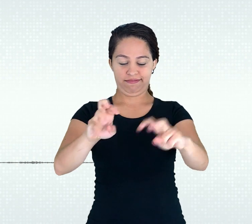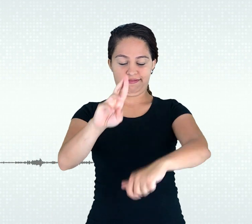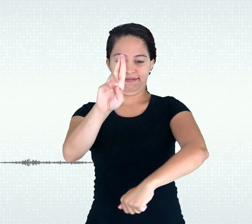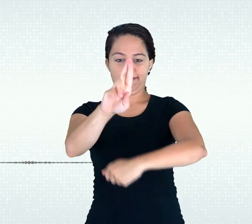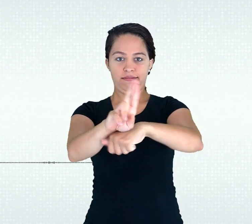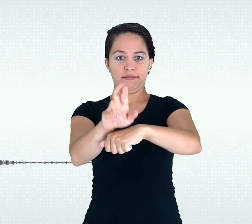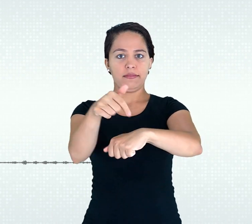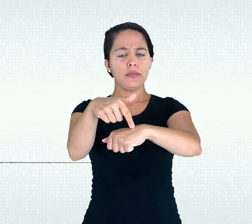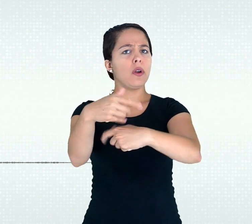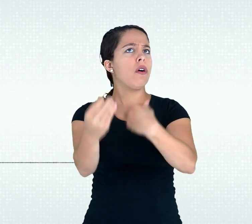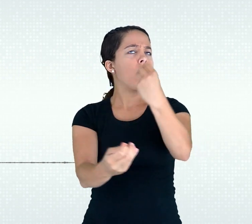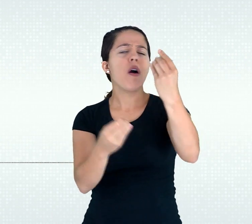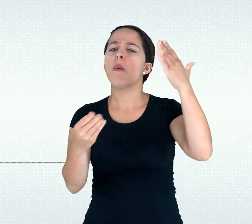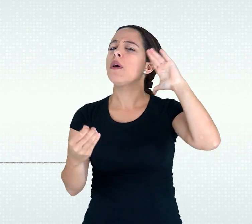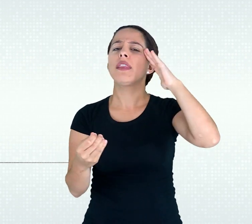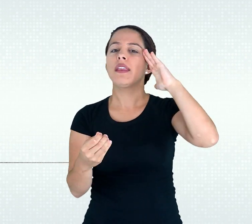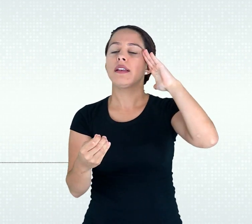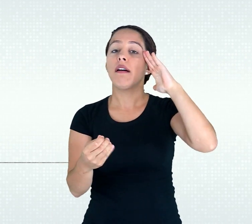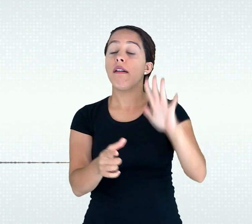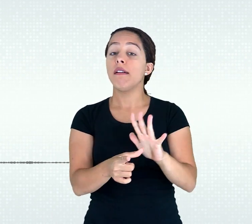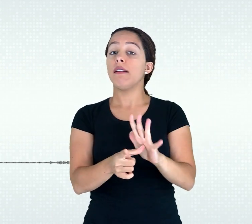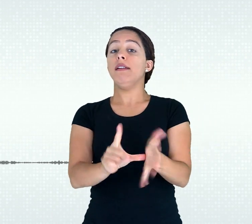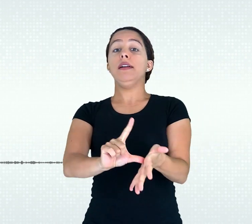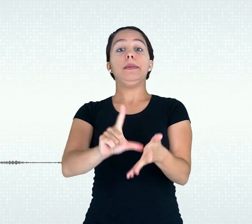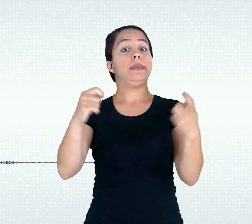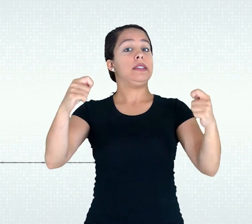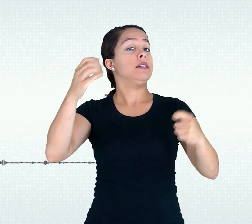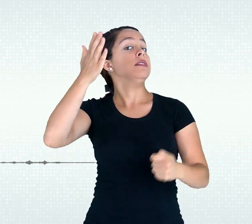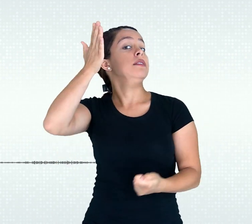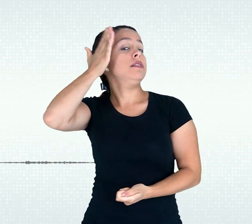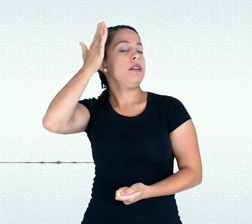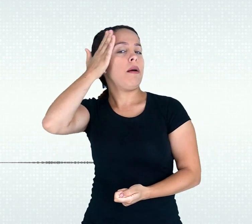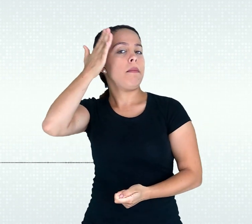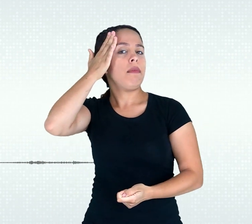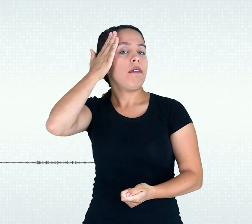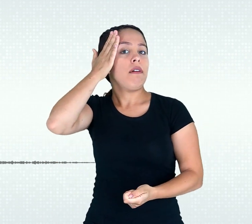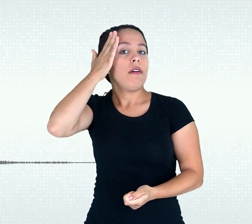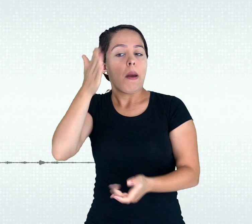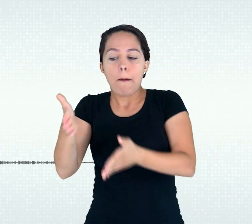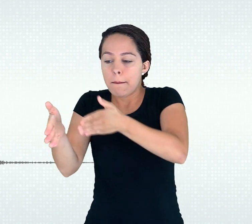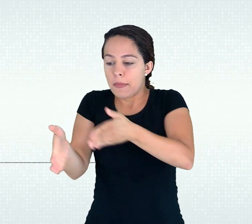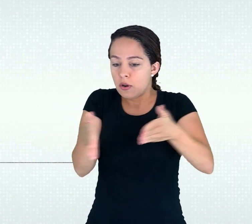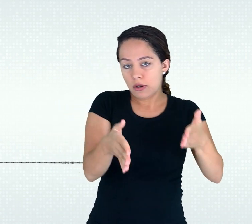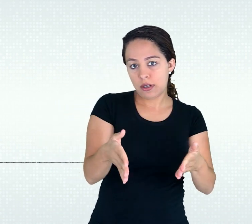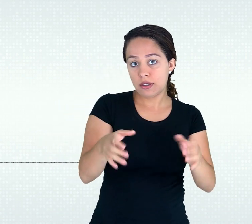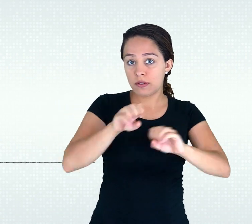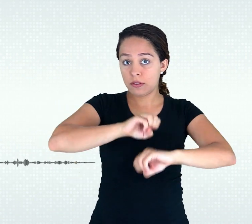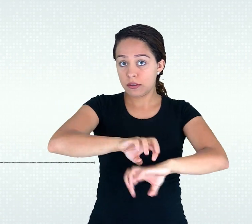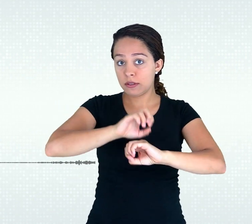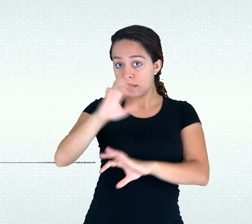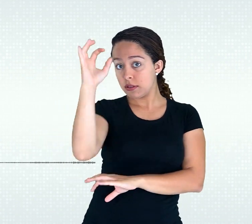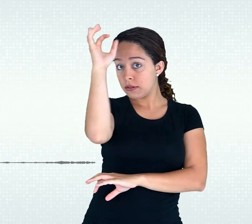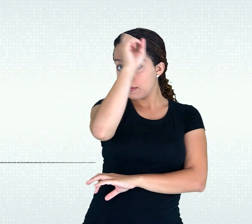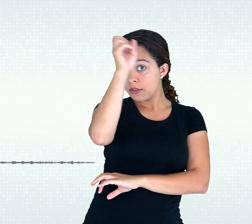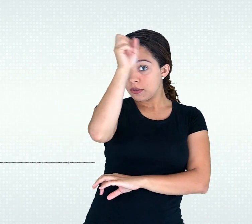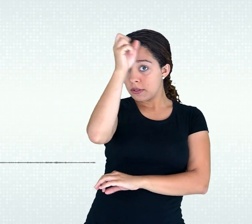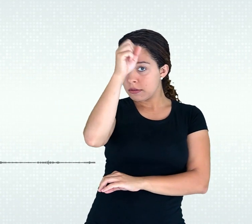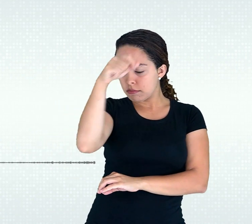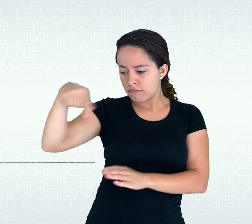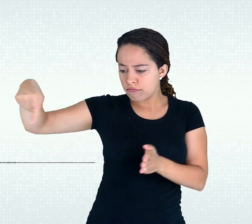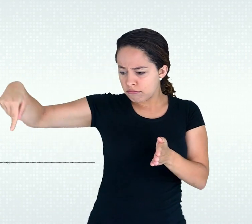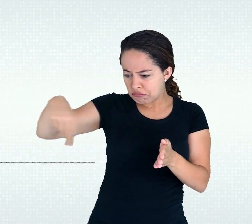compreender melhor a recuperação antes é necessário reconhecer que a avaliação do processo de ensino